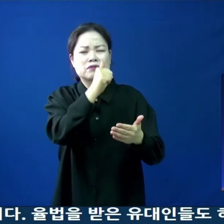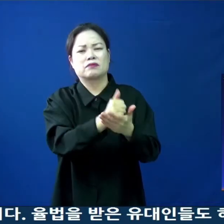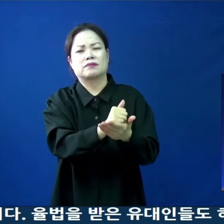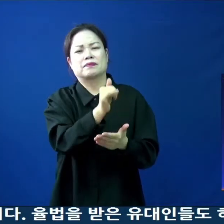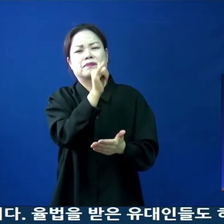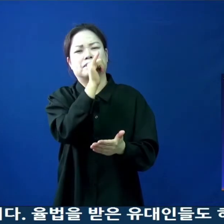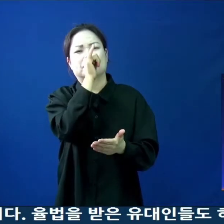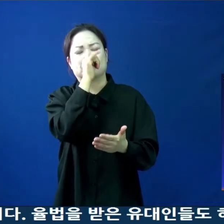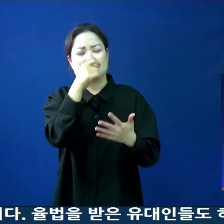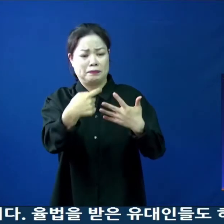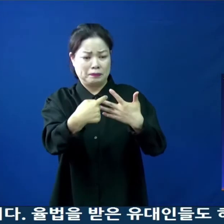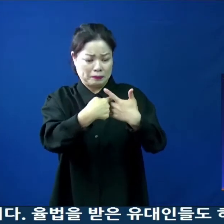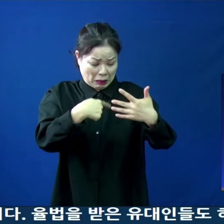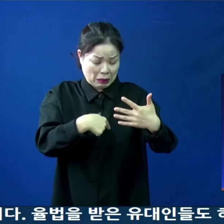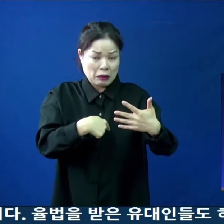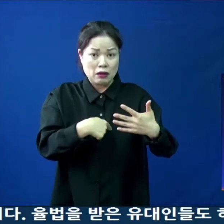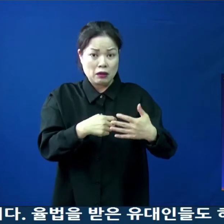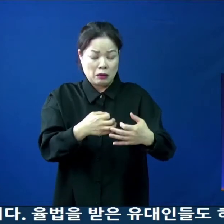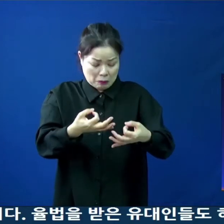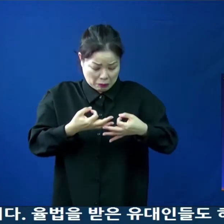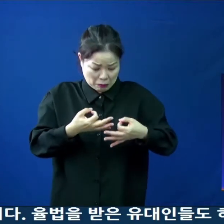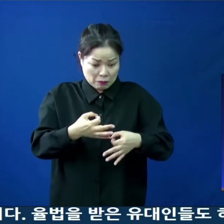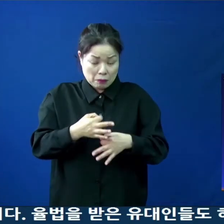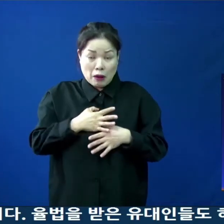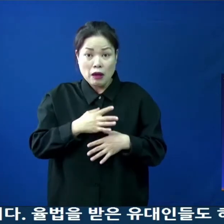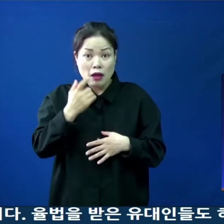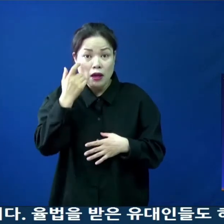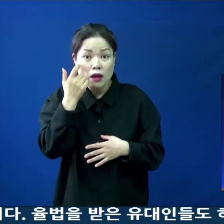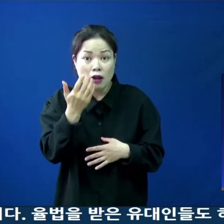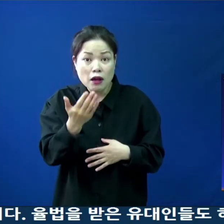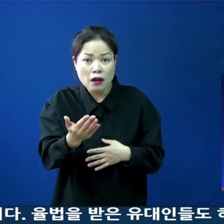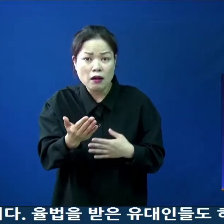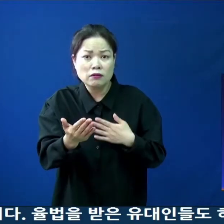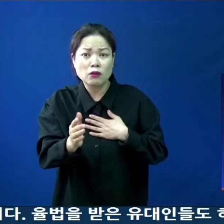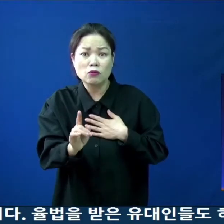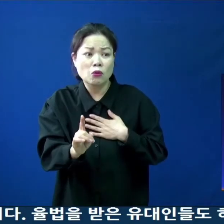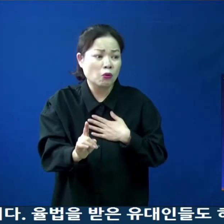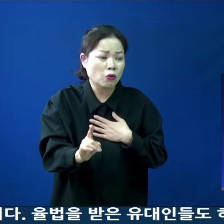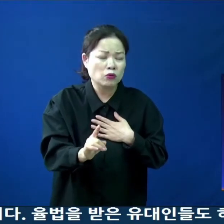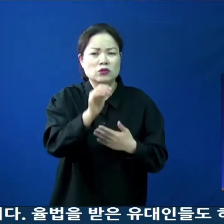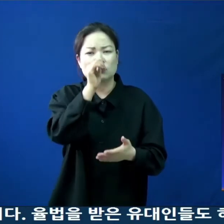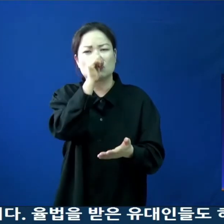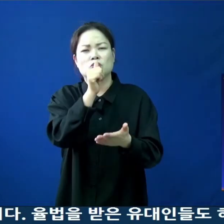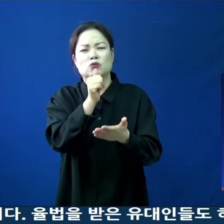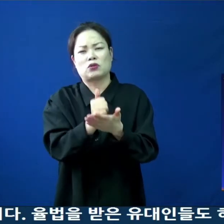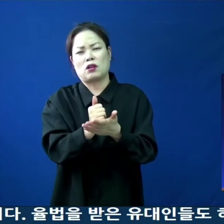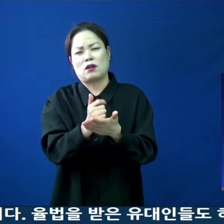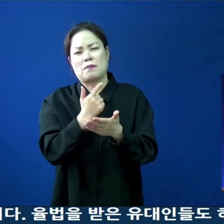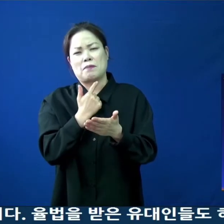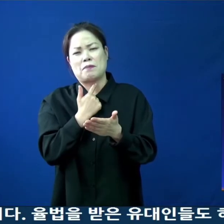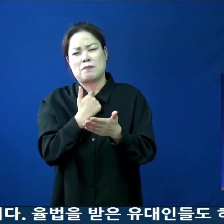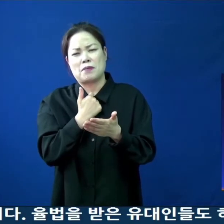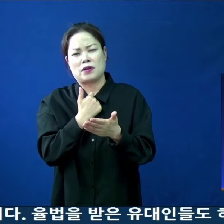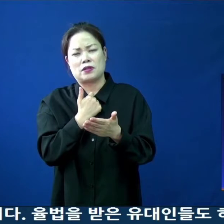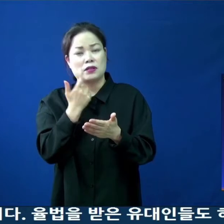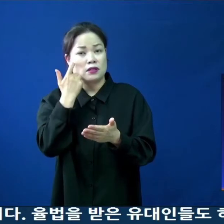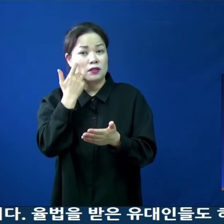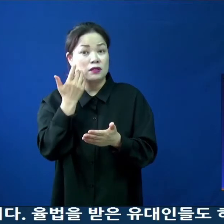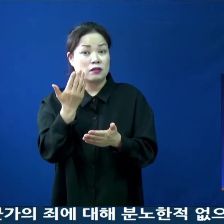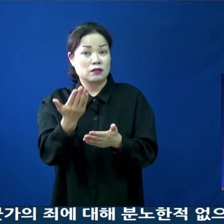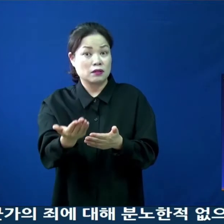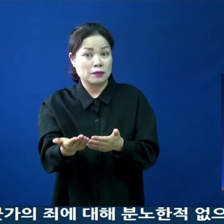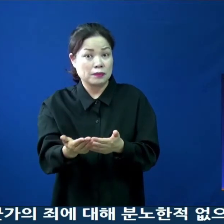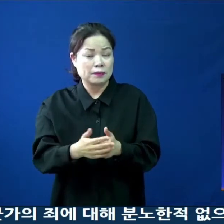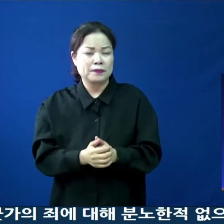알고 깜짝 놀라신 적 없으십니까? 혹은 나도 어느샌가 그런 죄를 답습하고 있음을 보고 깜짝 놀라신 적